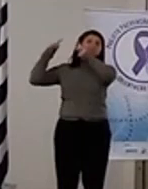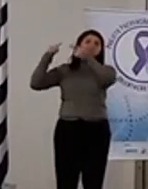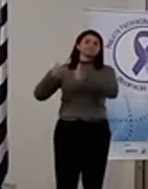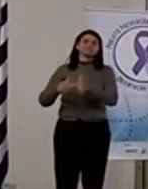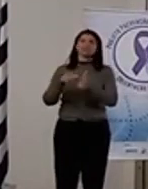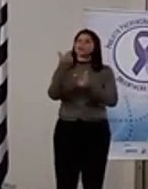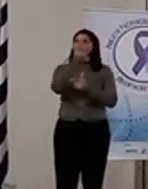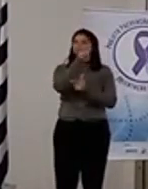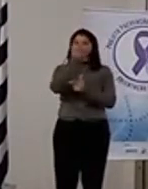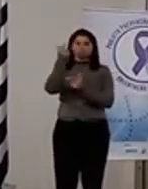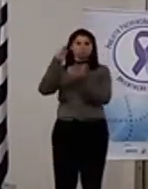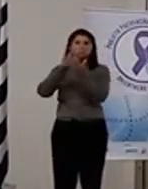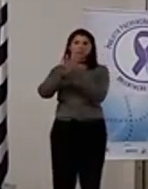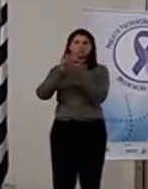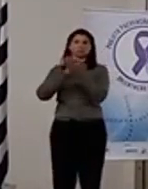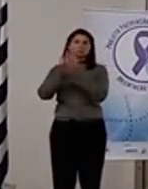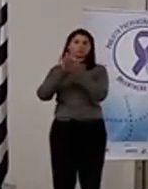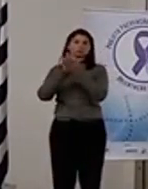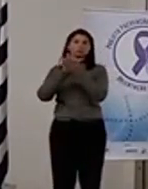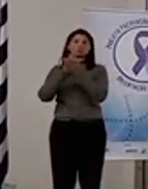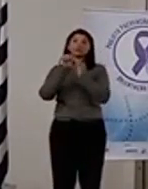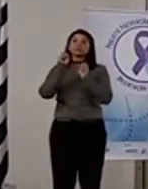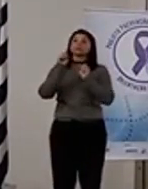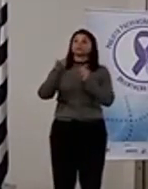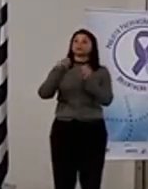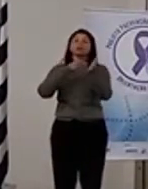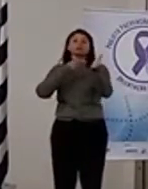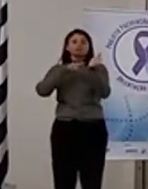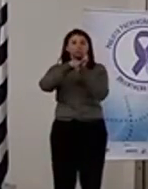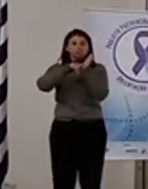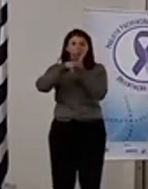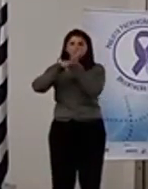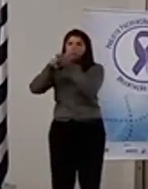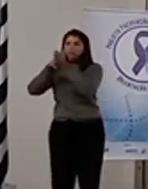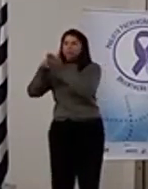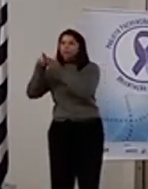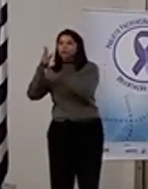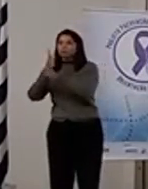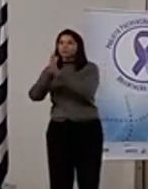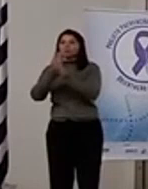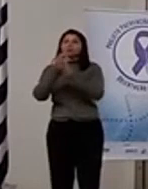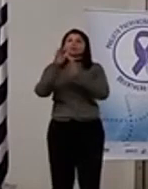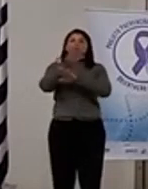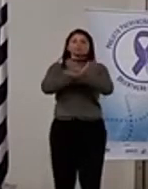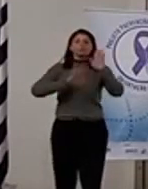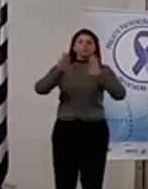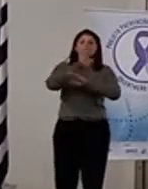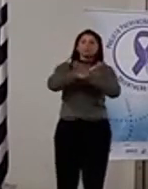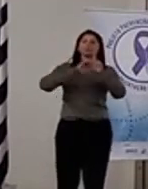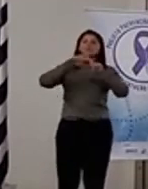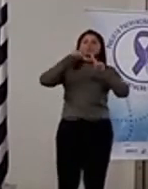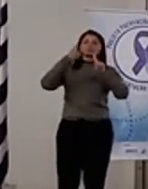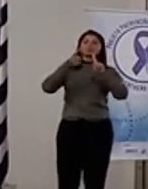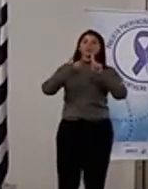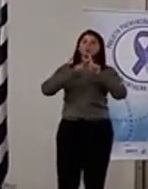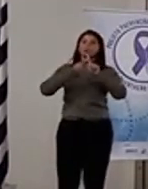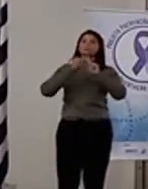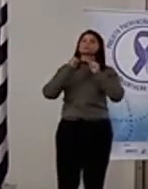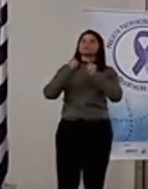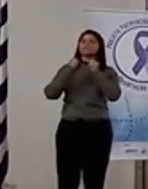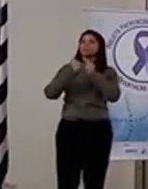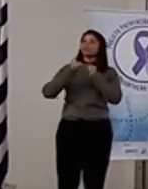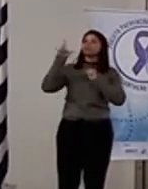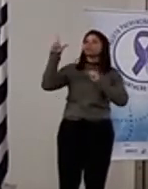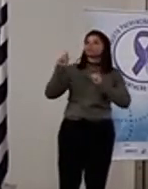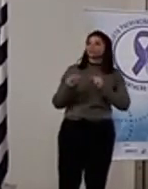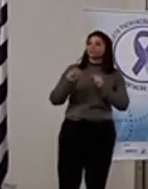E a disrupção, se você investigar bem as causas e tomar cuidados na gravidez, você pode realmente diminuir bastante. Por